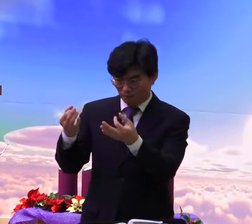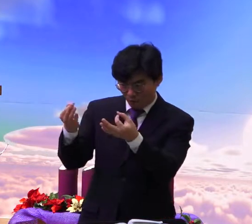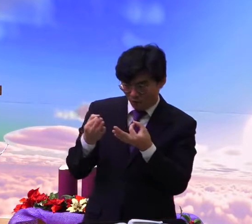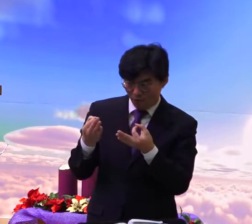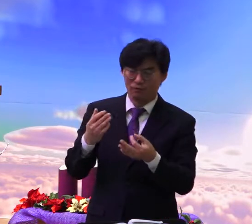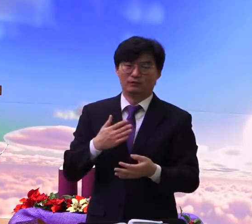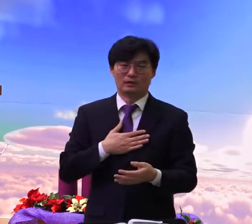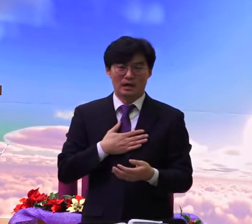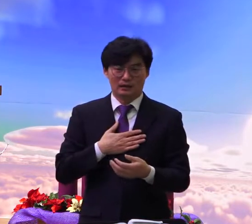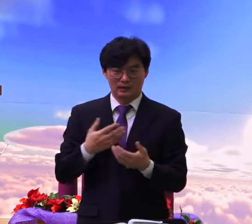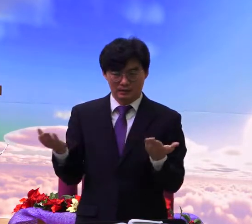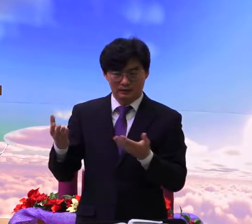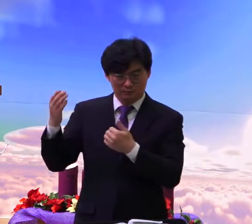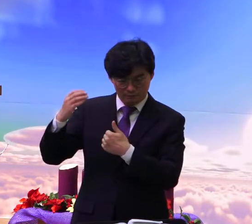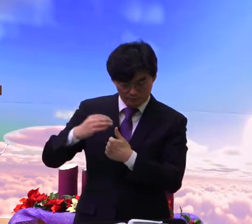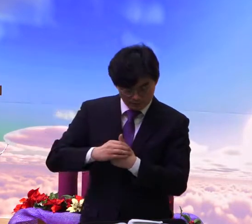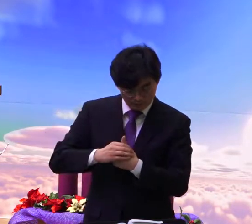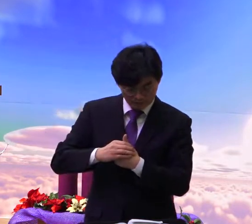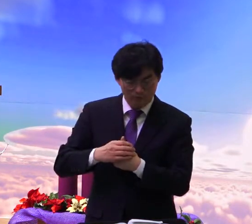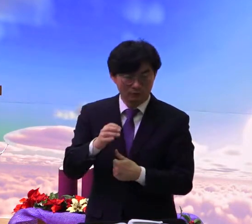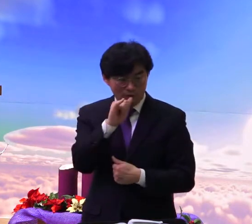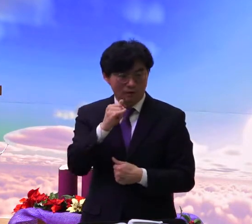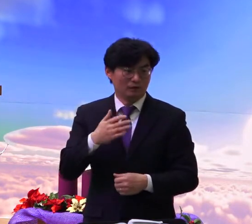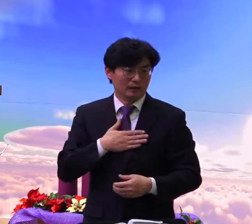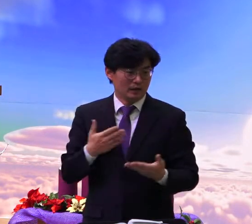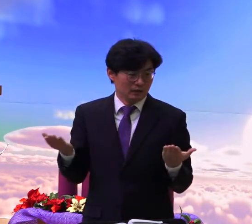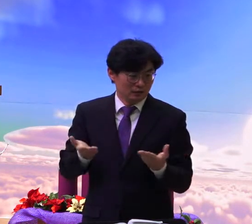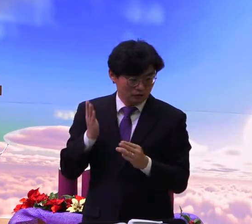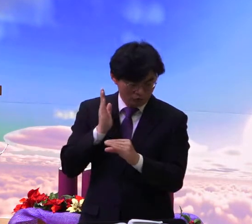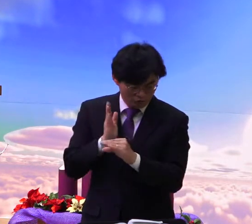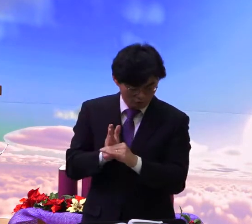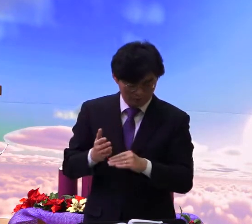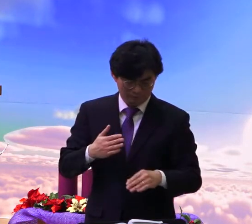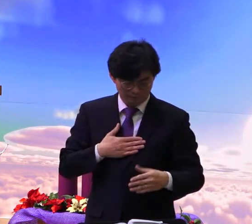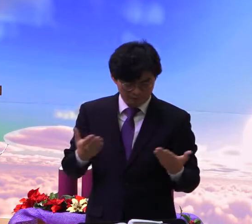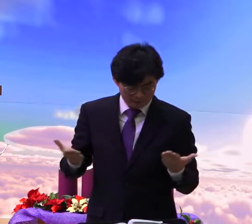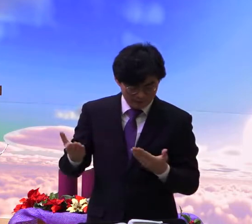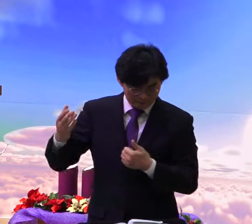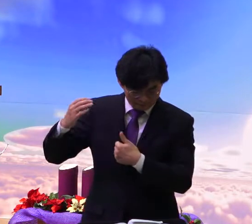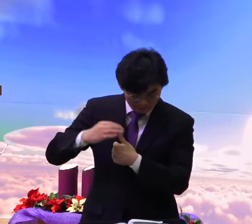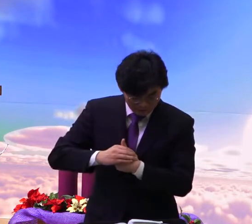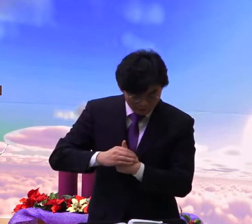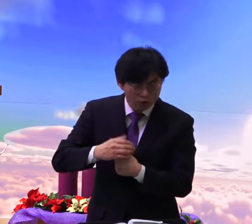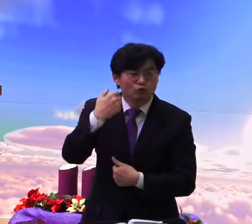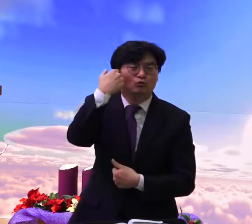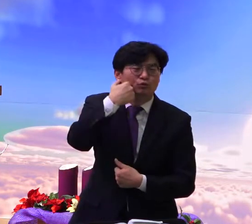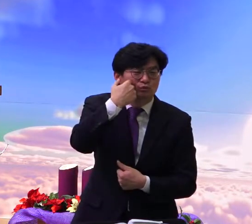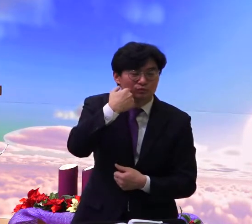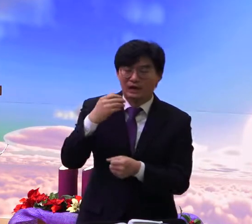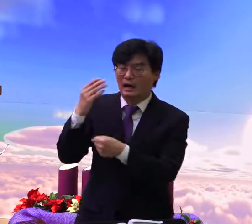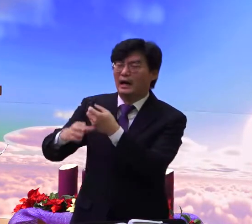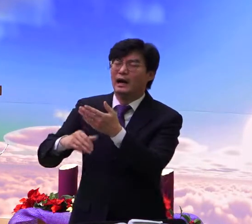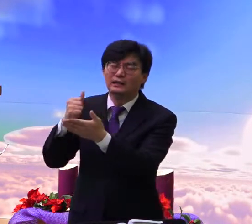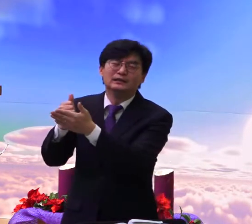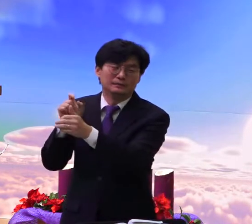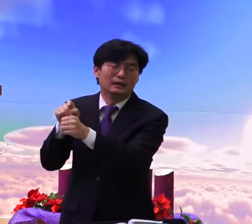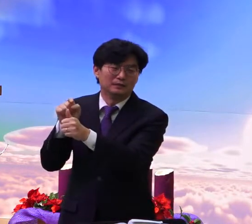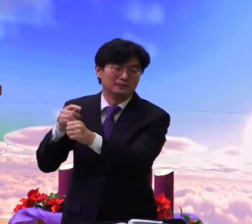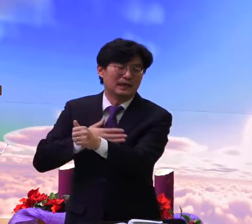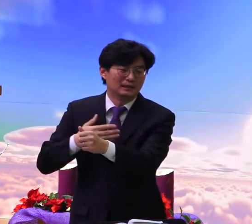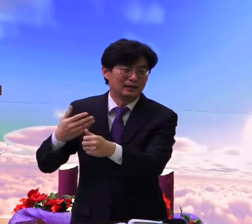나를 사용하시는 분이 하나님이시라면, 여러분을 너무나 잘 아시는 그 전능하신 하나님이 여러분을